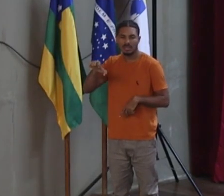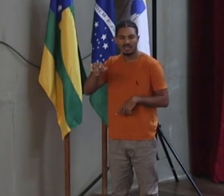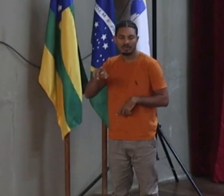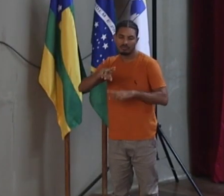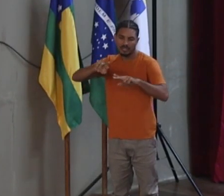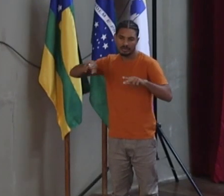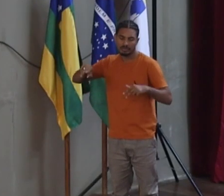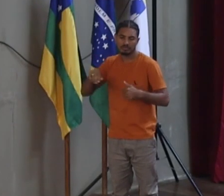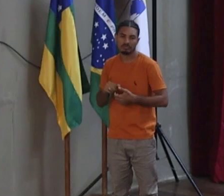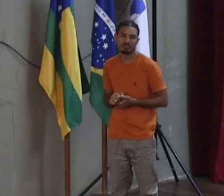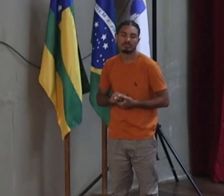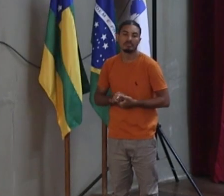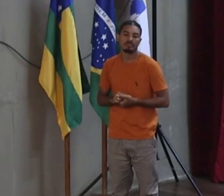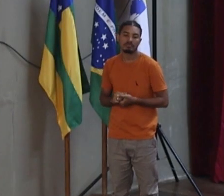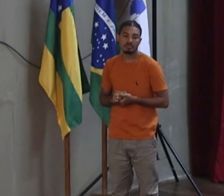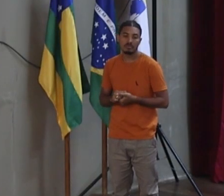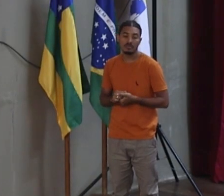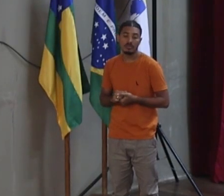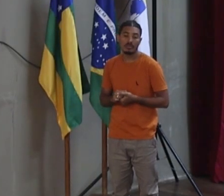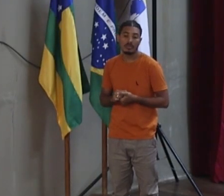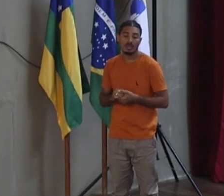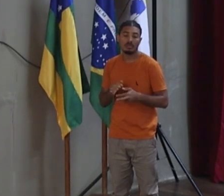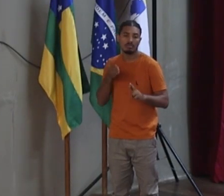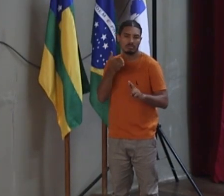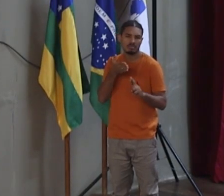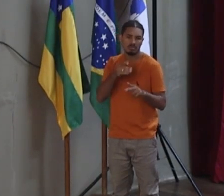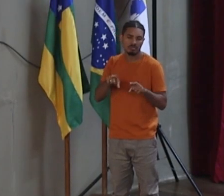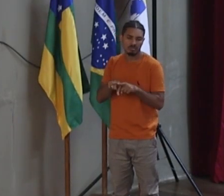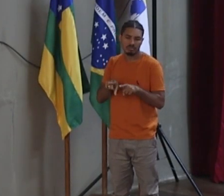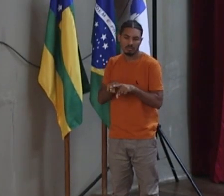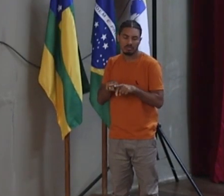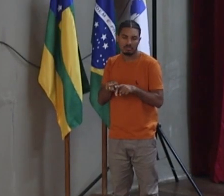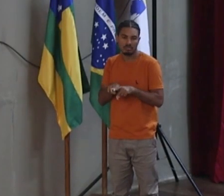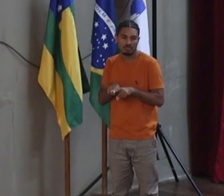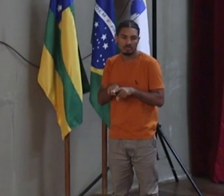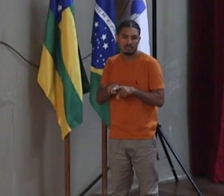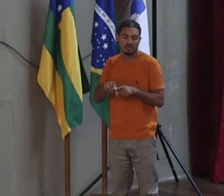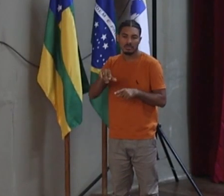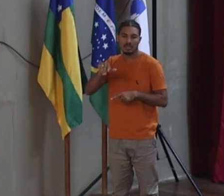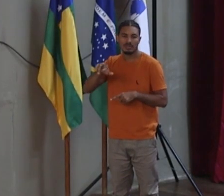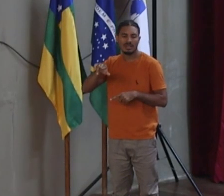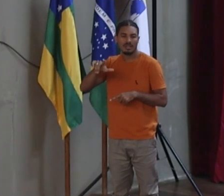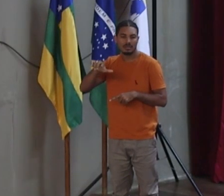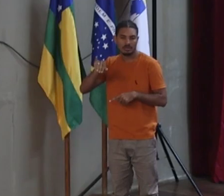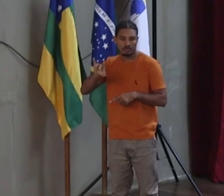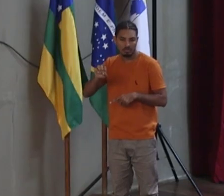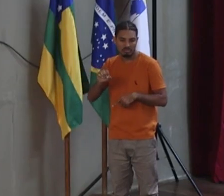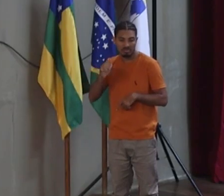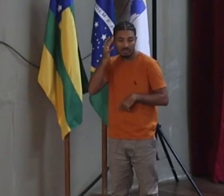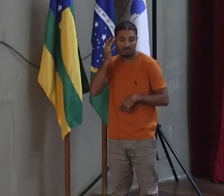né? E Hilário Bon, mencionando também que Hilário Bon foi a pessoa que acho